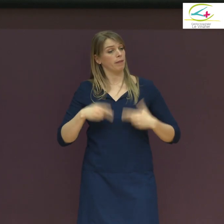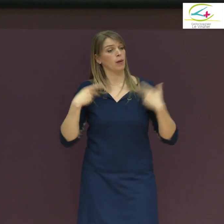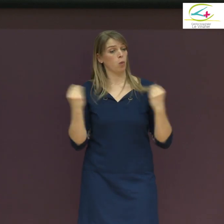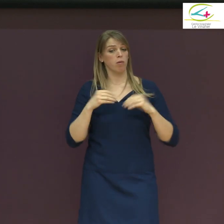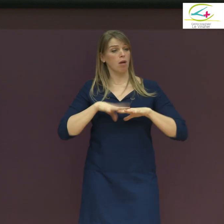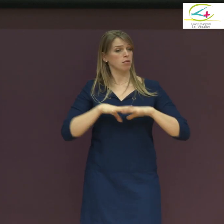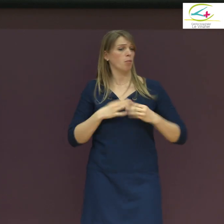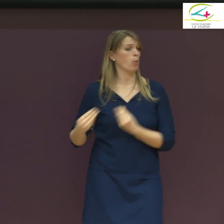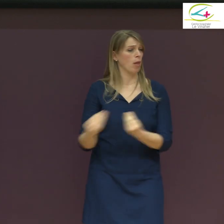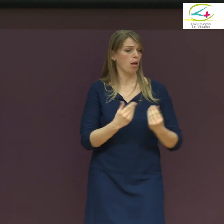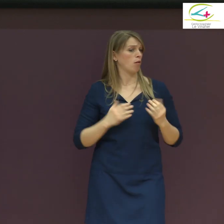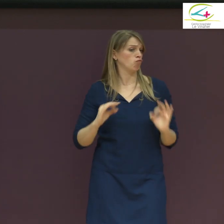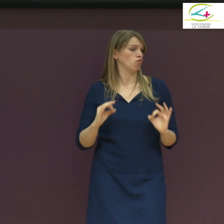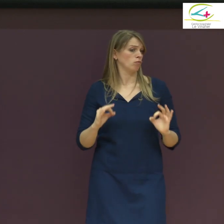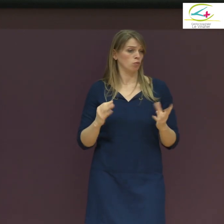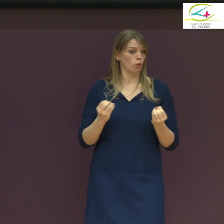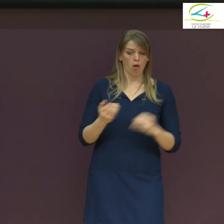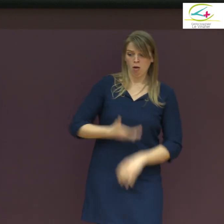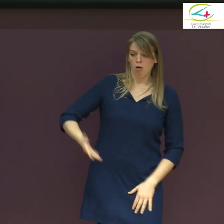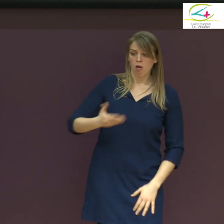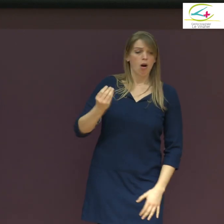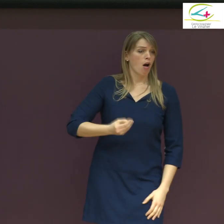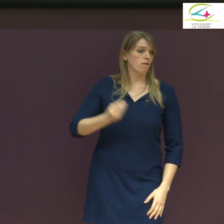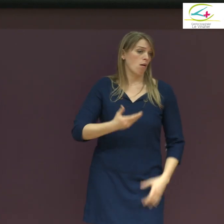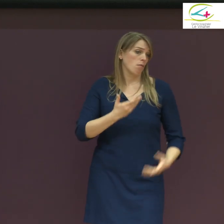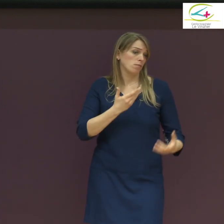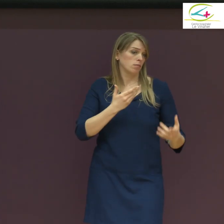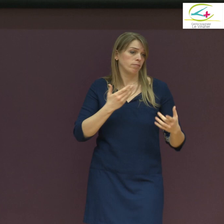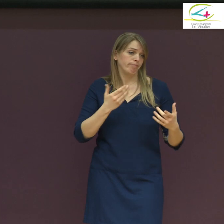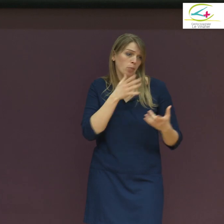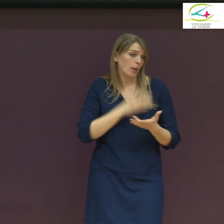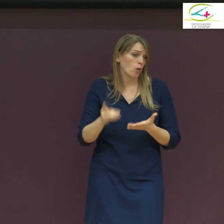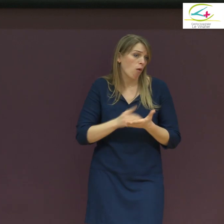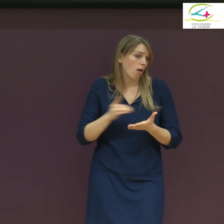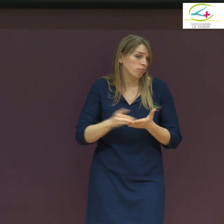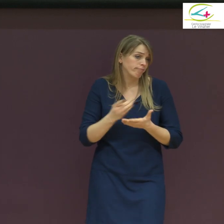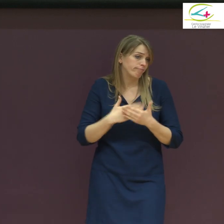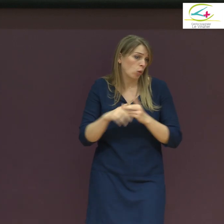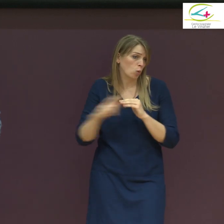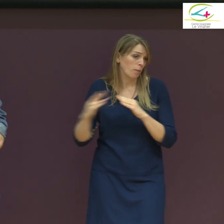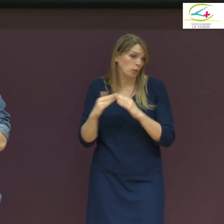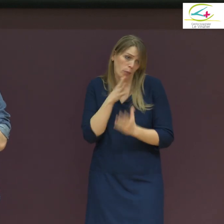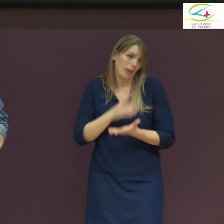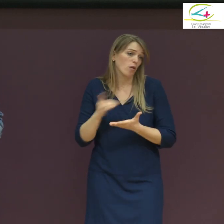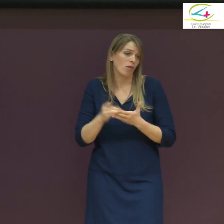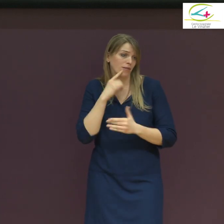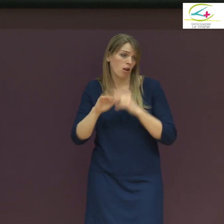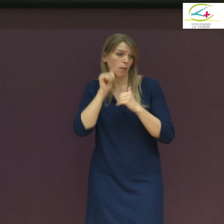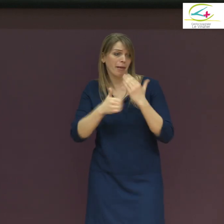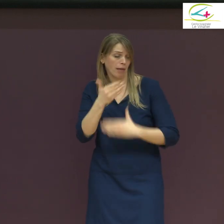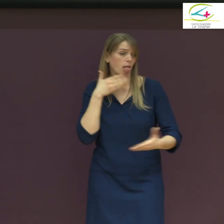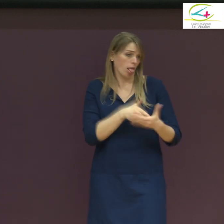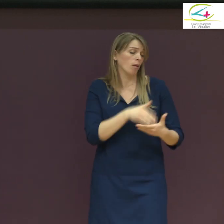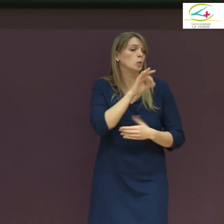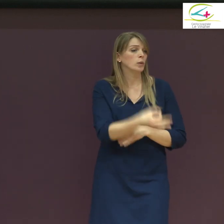où, effectivement, il y a pas mal de gamins qui n'ont pas la chance de pouvoir faire leurs devoirs le soir, et donc ils sont en difficulté dans le matin. Mais il y a encore